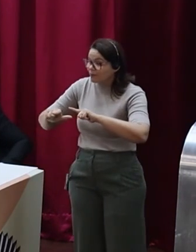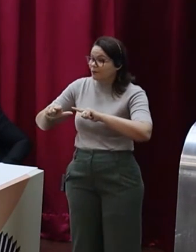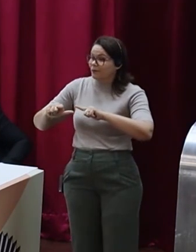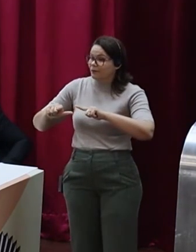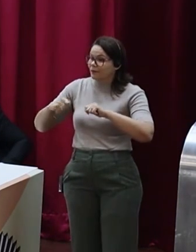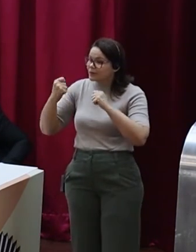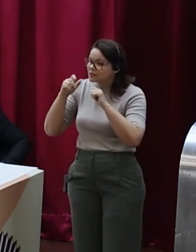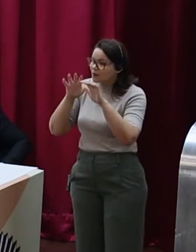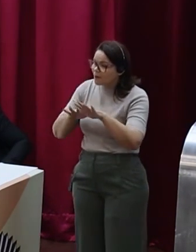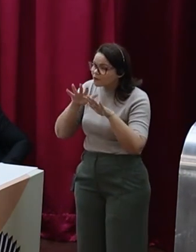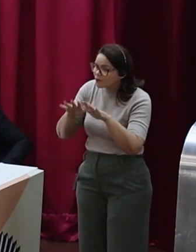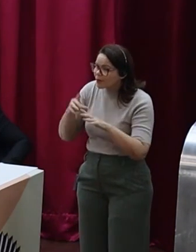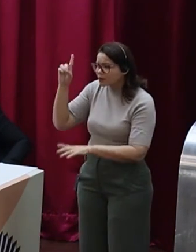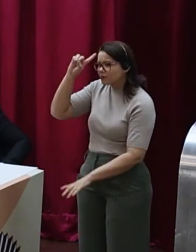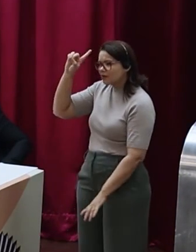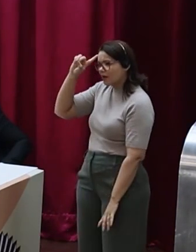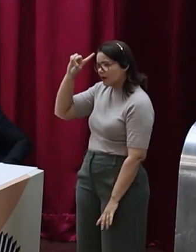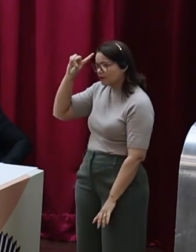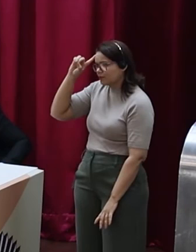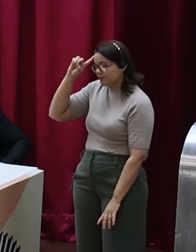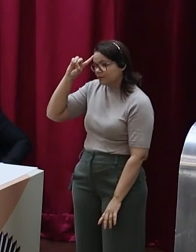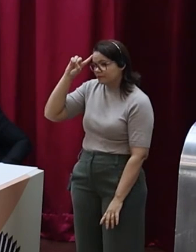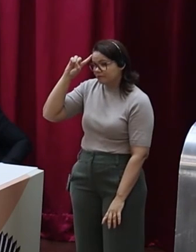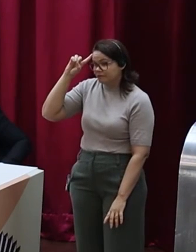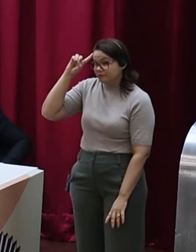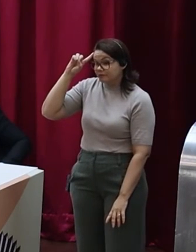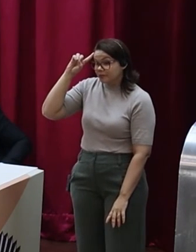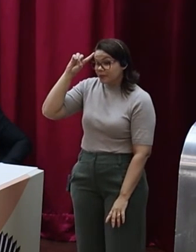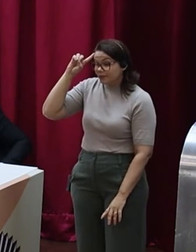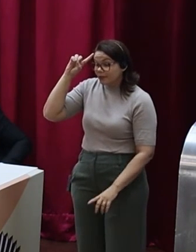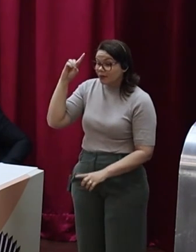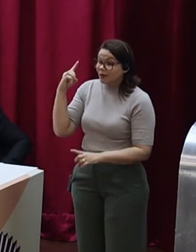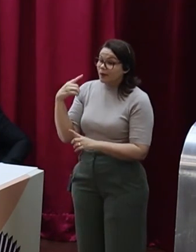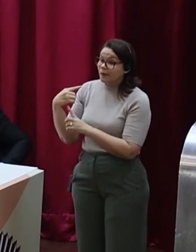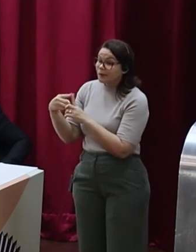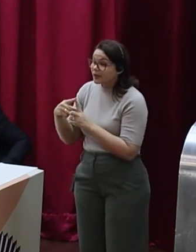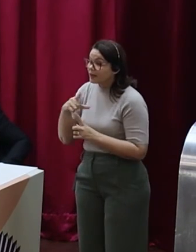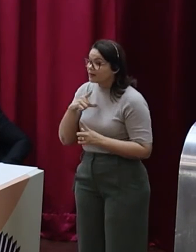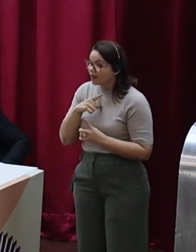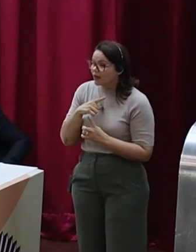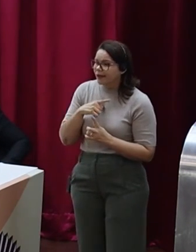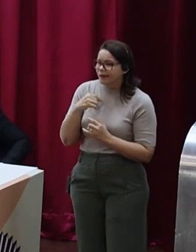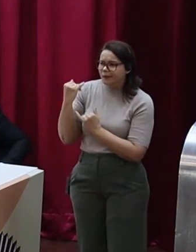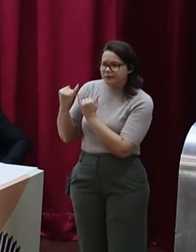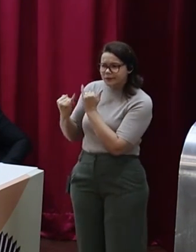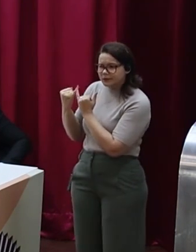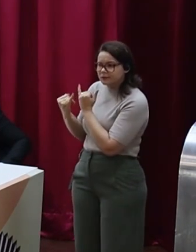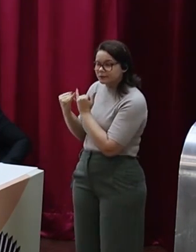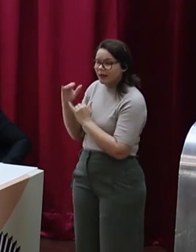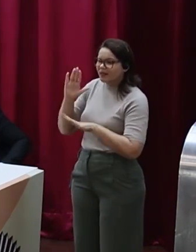um movimento cotidiano e tal. Então, eu acho que tem uma coincidência. Eu acho que